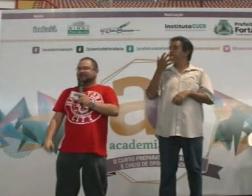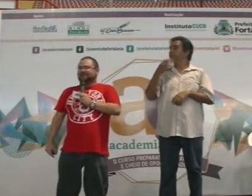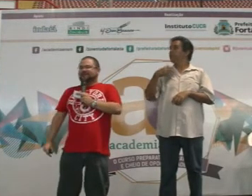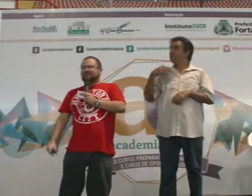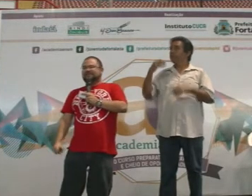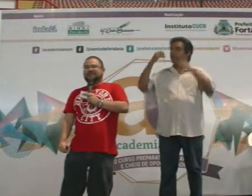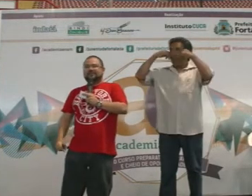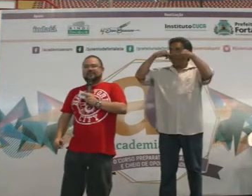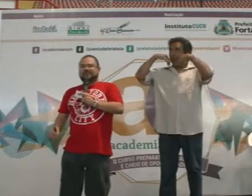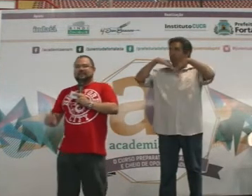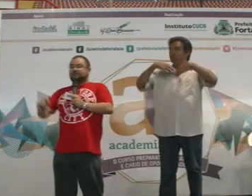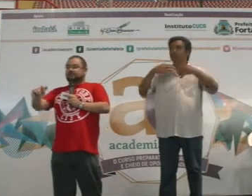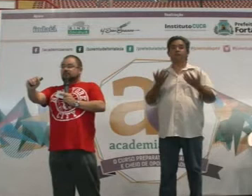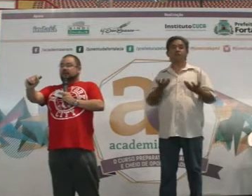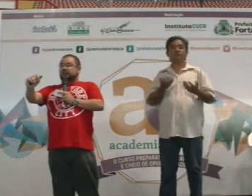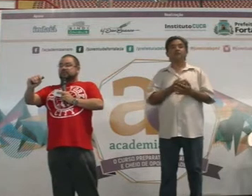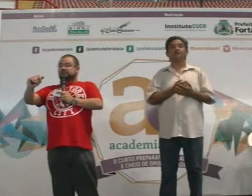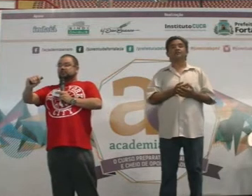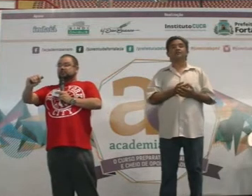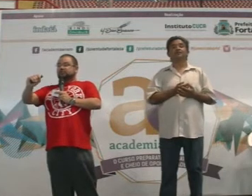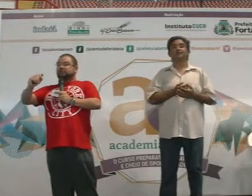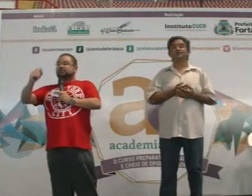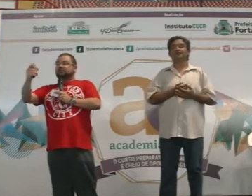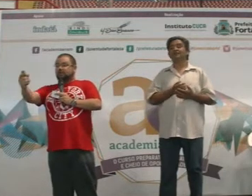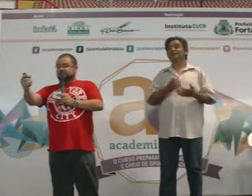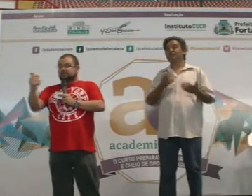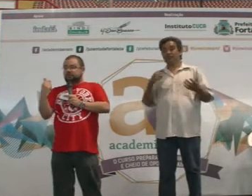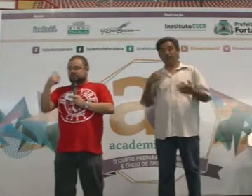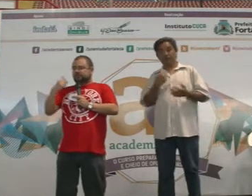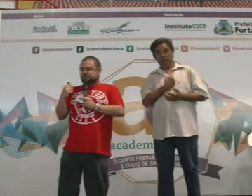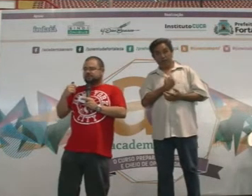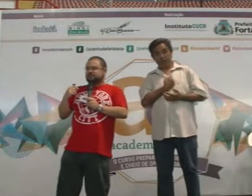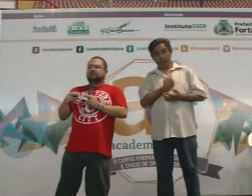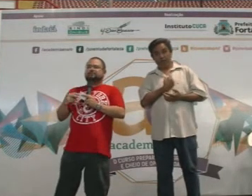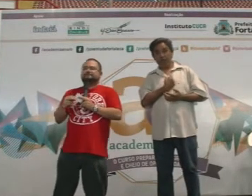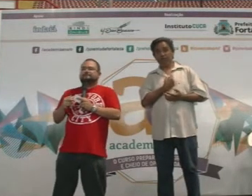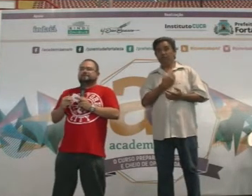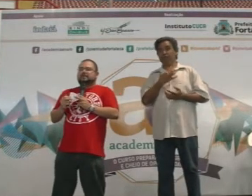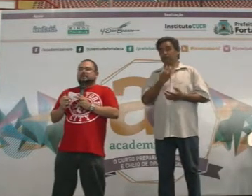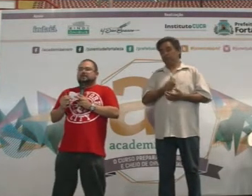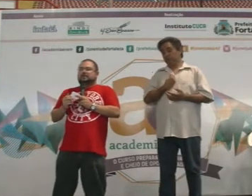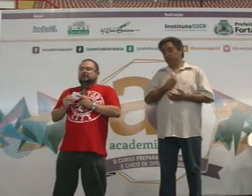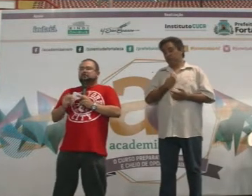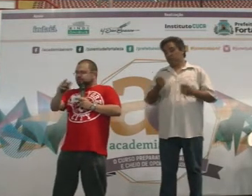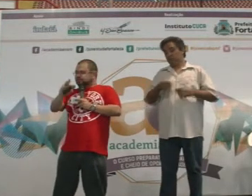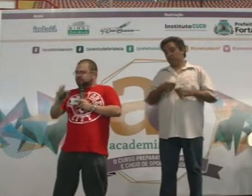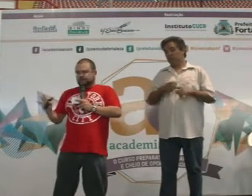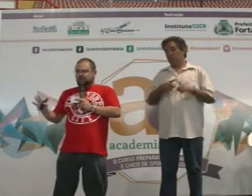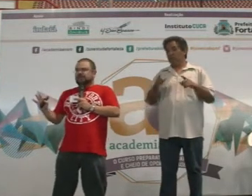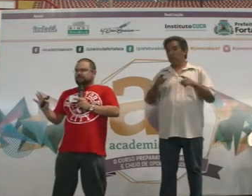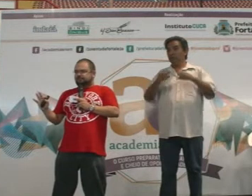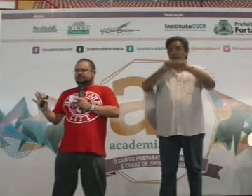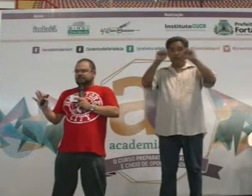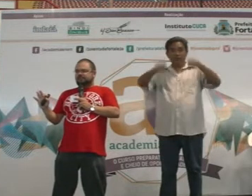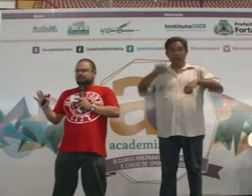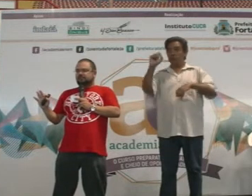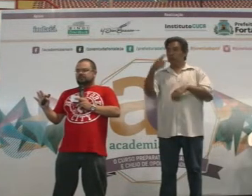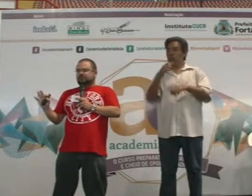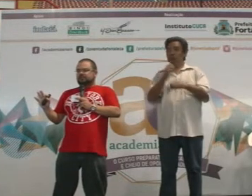agradável. Tem temperatura agradável, então as são condições piores que o nosso organismo. No sistema solar